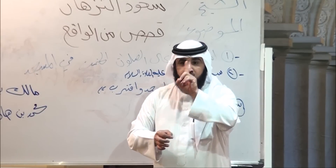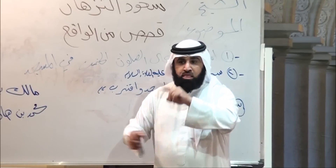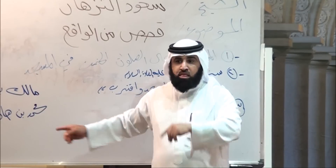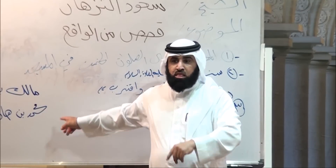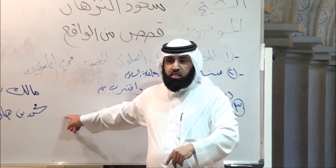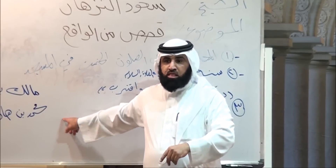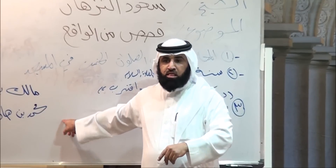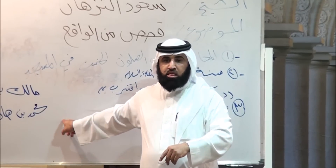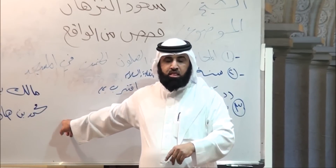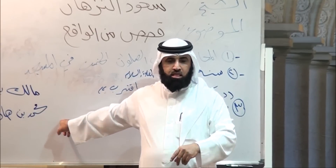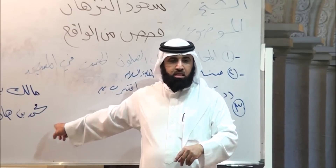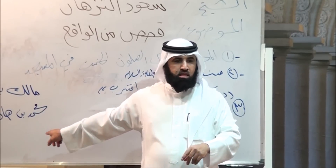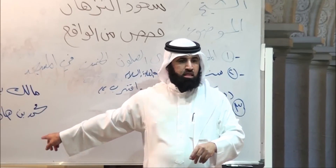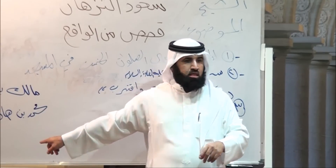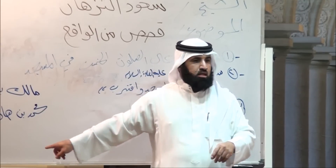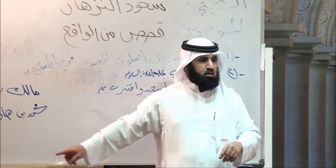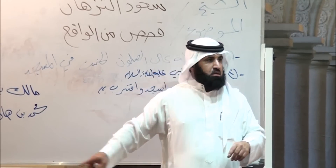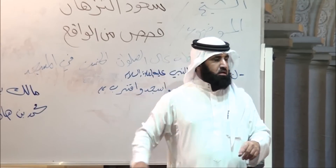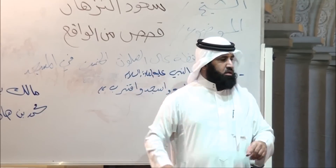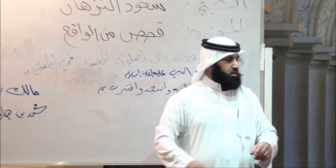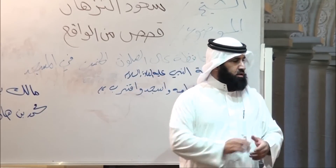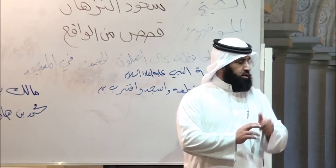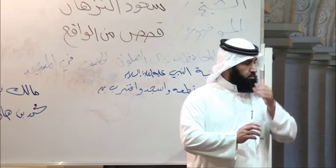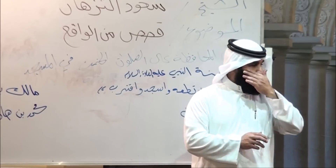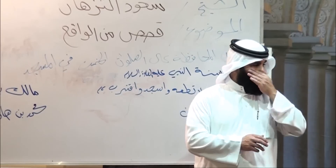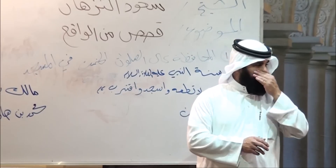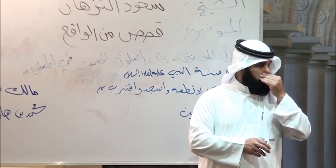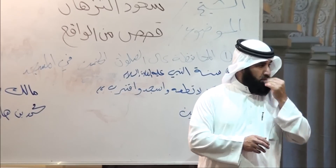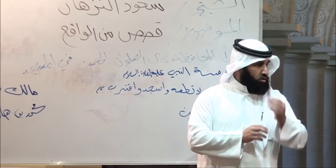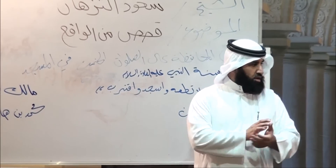قال لا. قال عجيب.